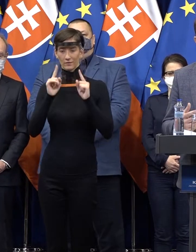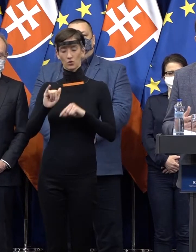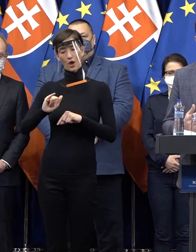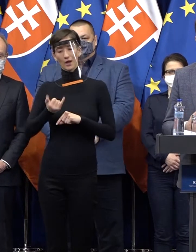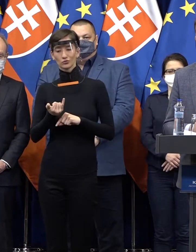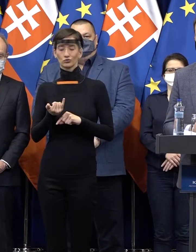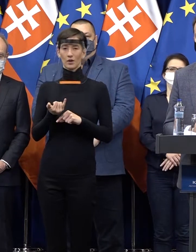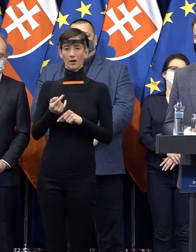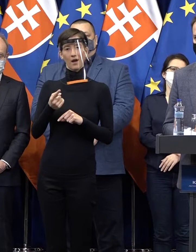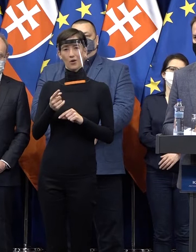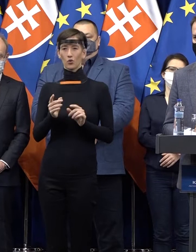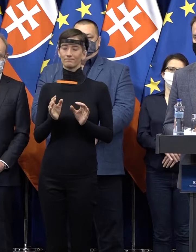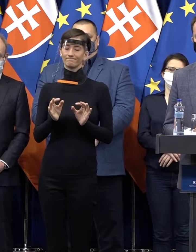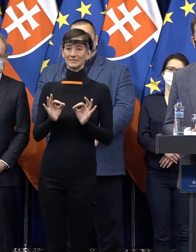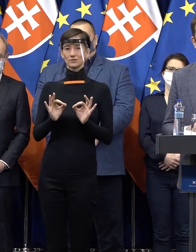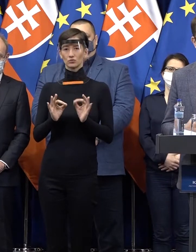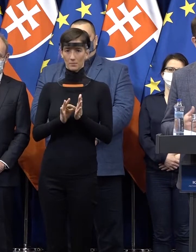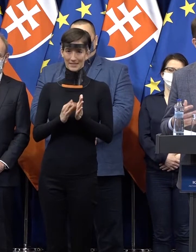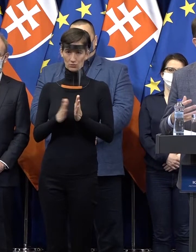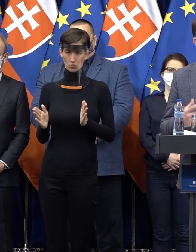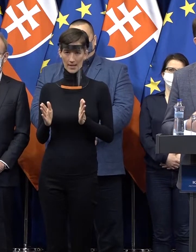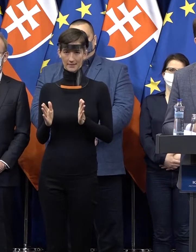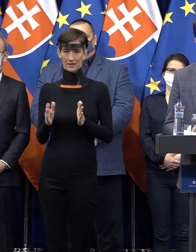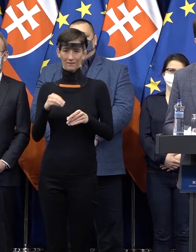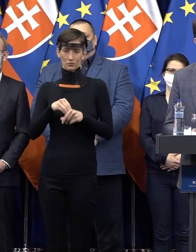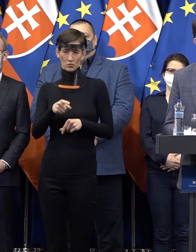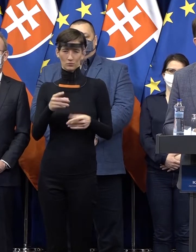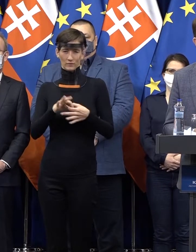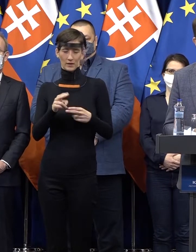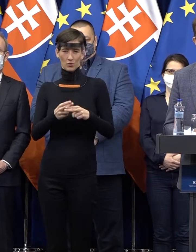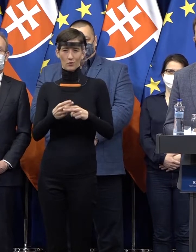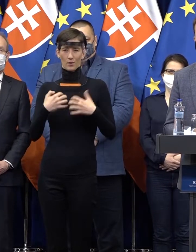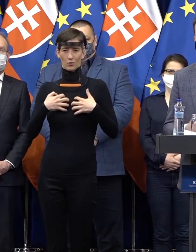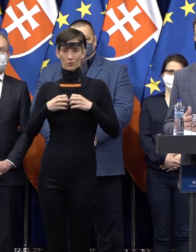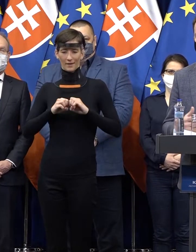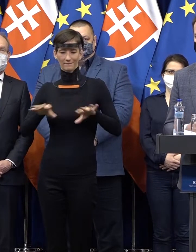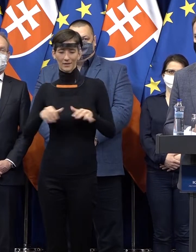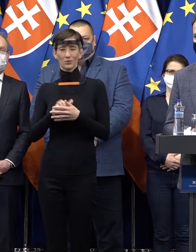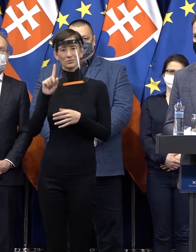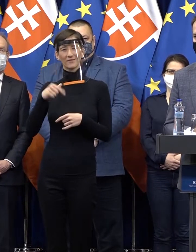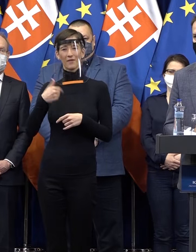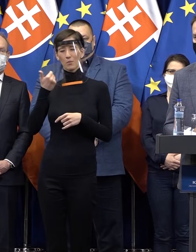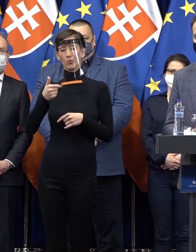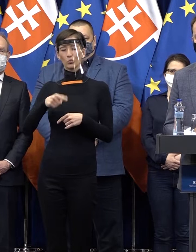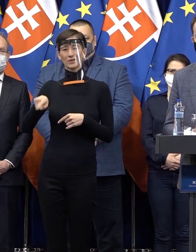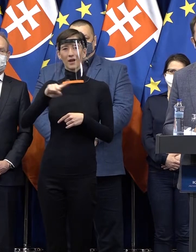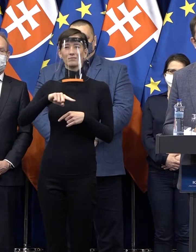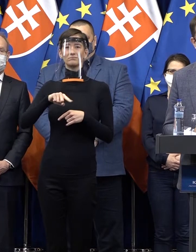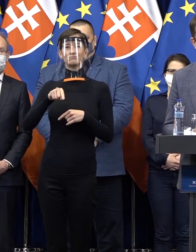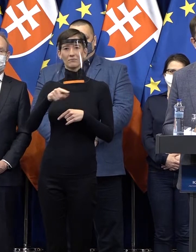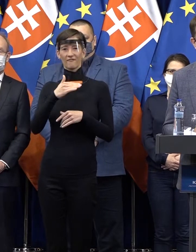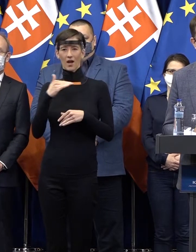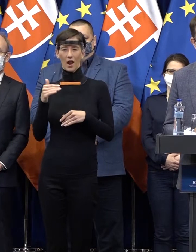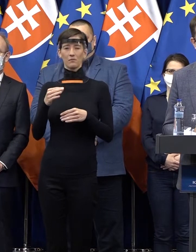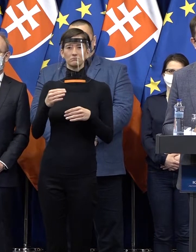že trpíme spolupatričnosťou, že si ľudia navzájom sebe šili rúška, keď niekto druhý si ich ušiť nemohol alebo nemal